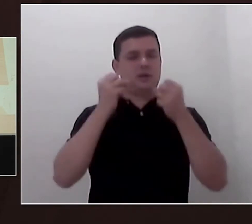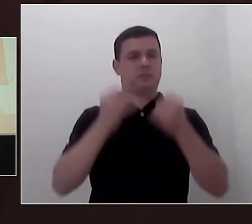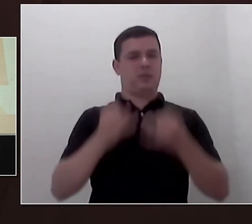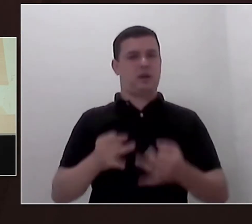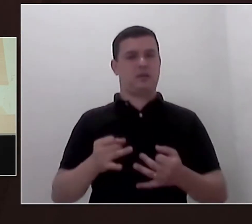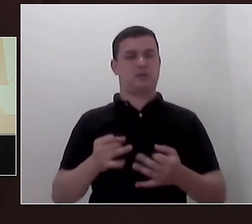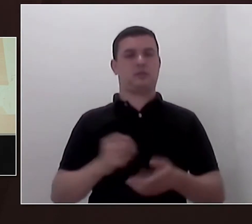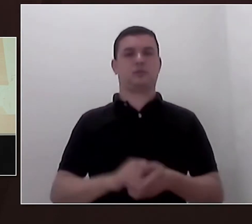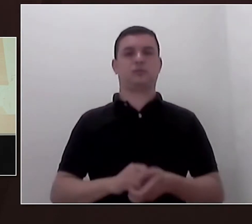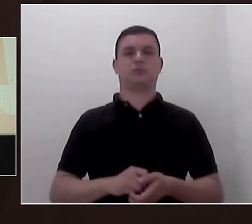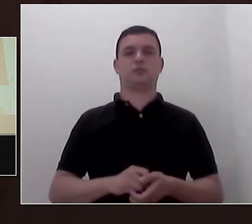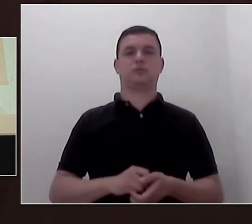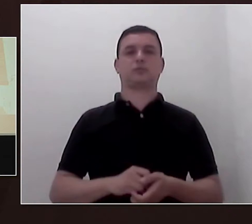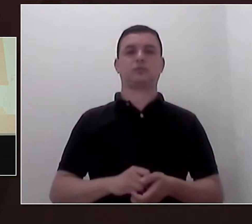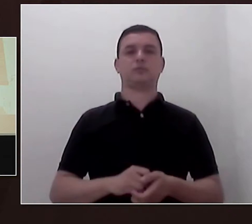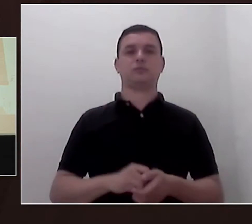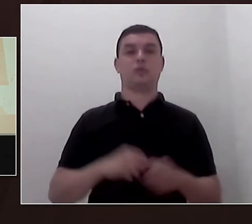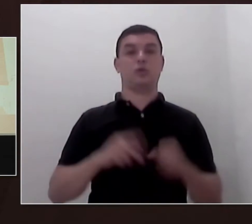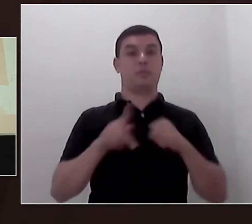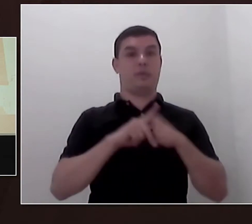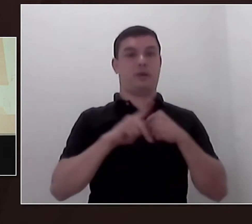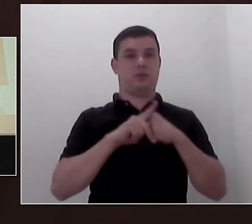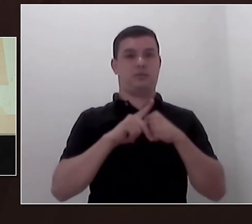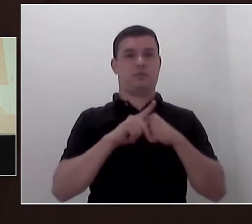Mas aí surgiu